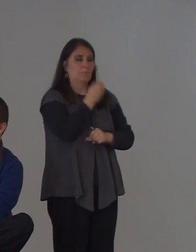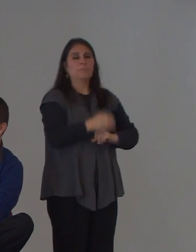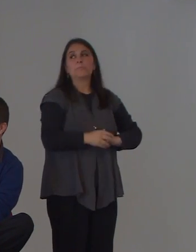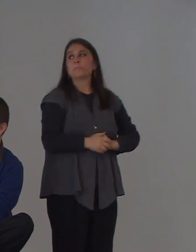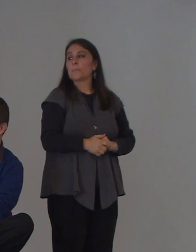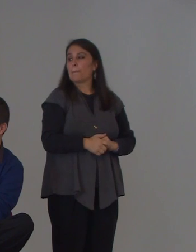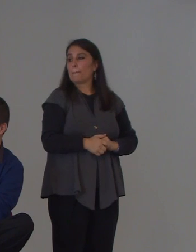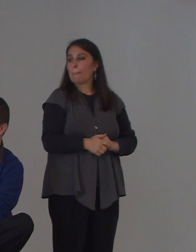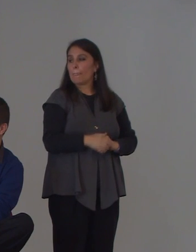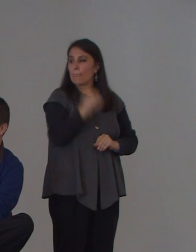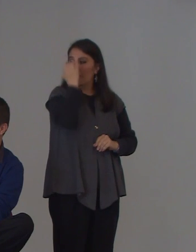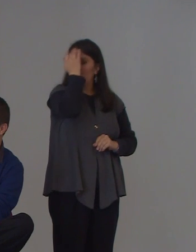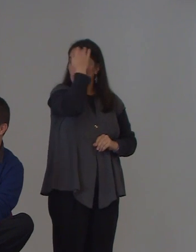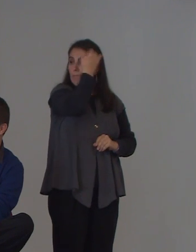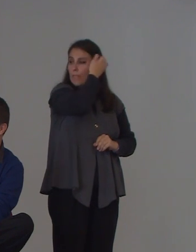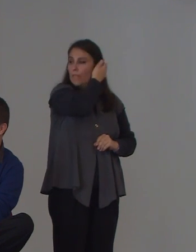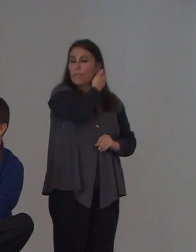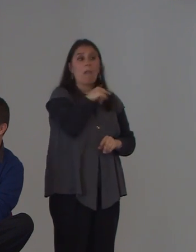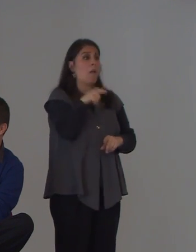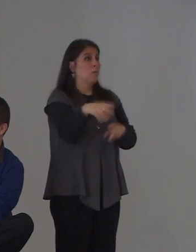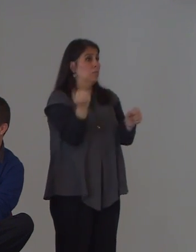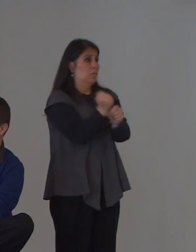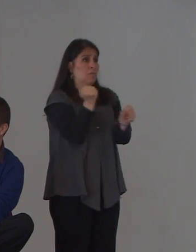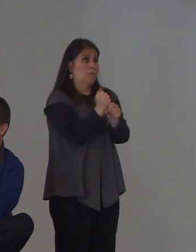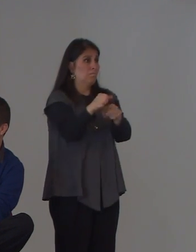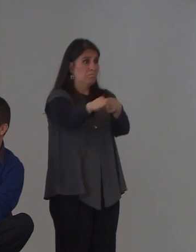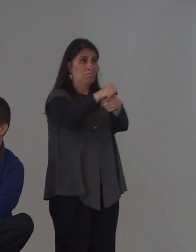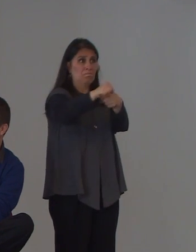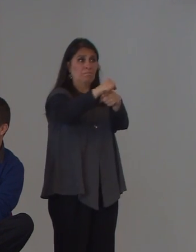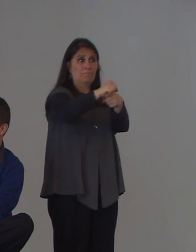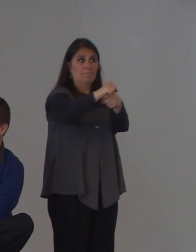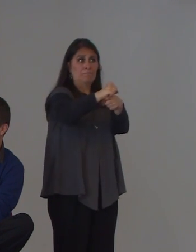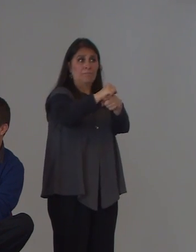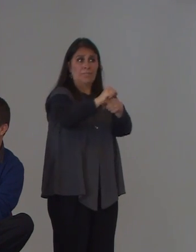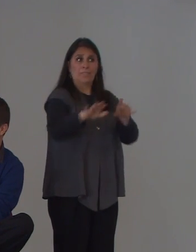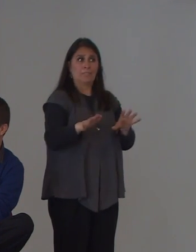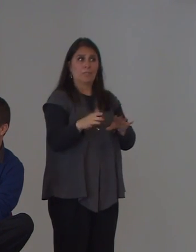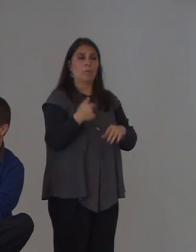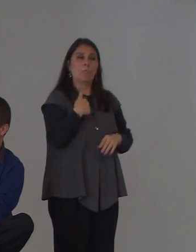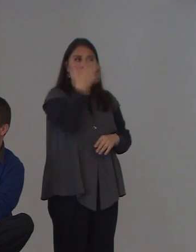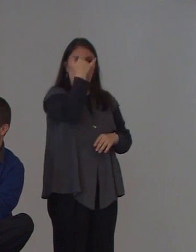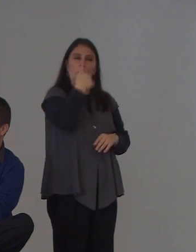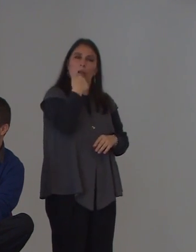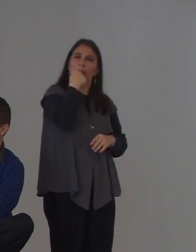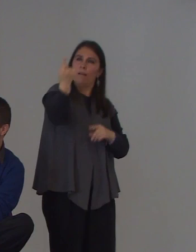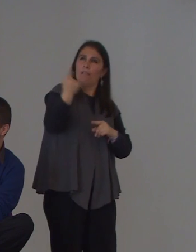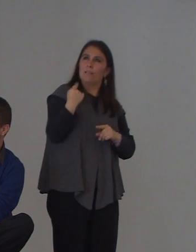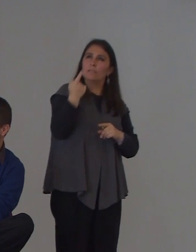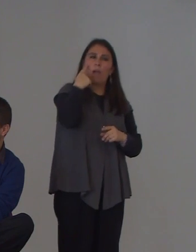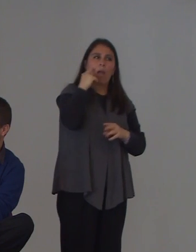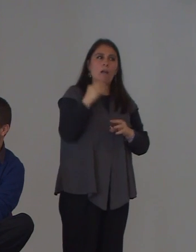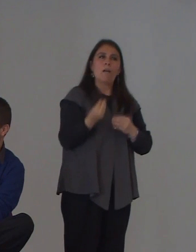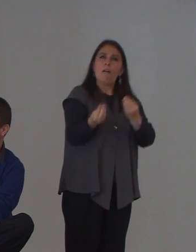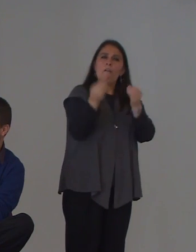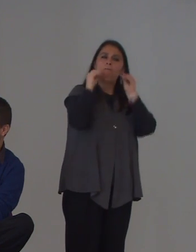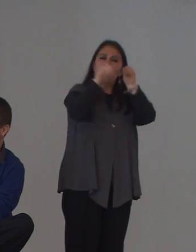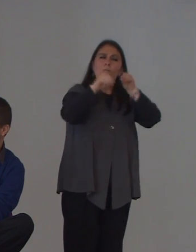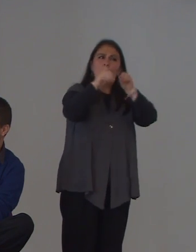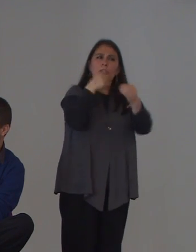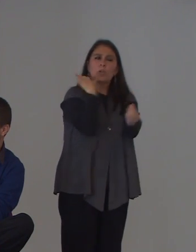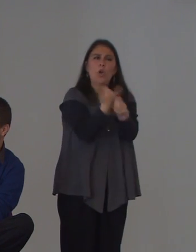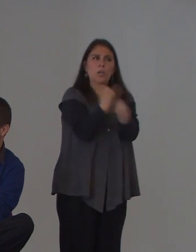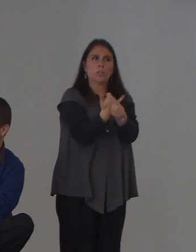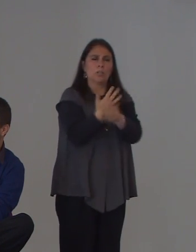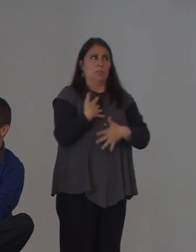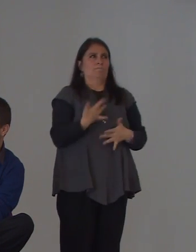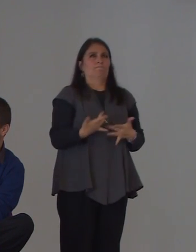Esto no es una pregunta absolutamente práctica, porque yo me siento interpelada cuando hablamos de formación en concreto que hacemos, porque justamente